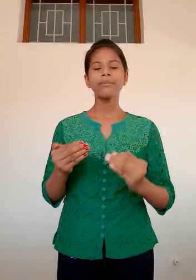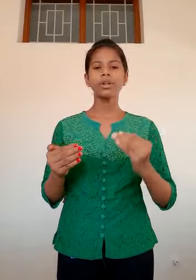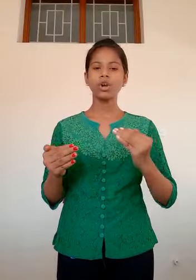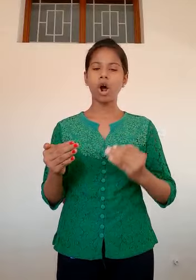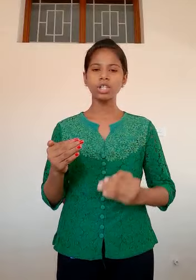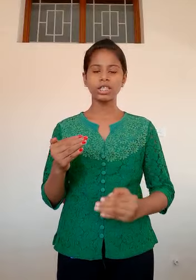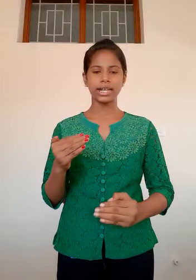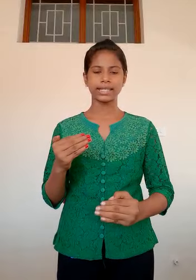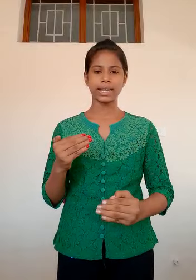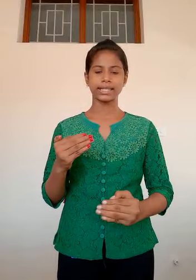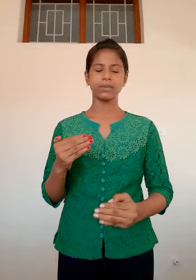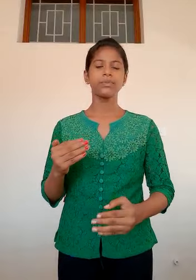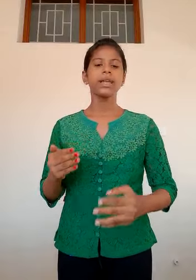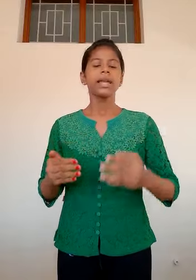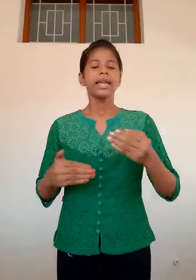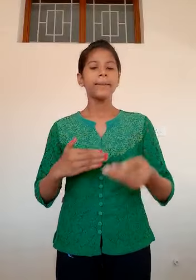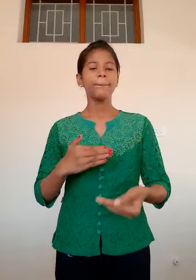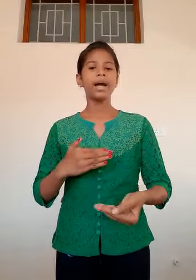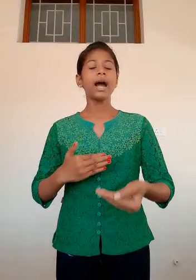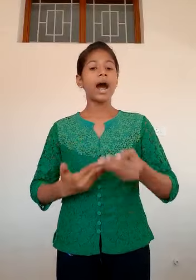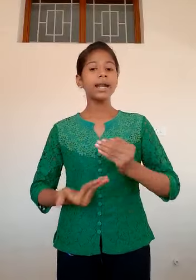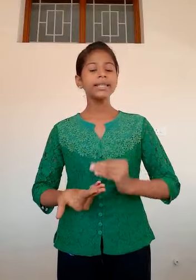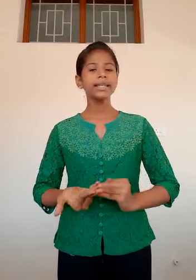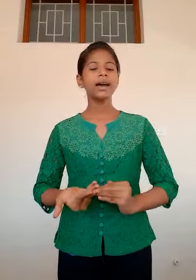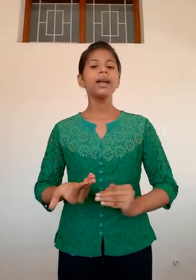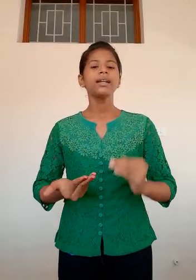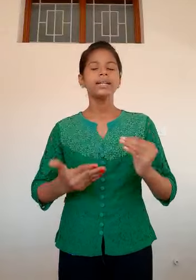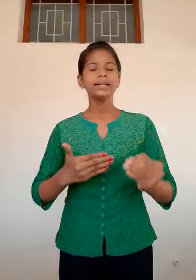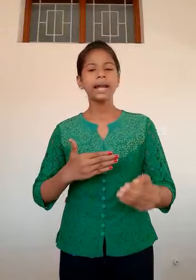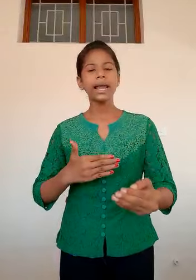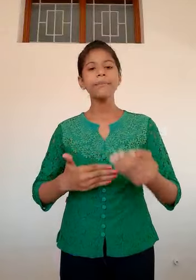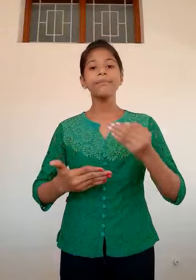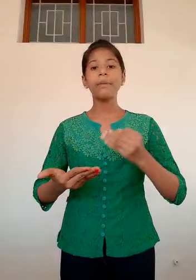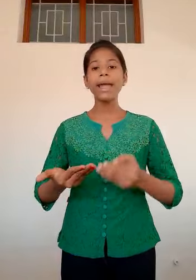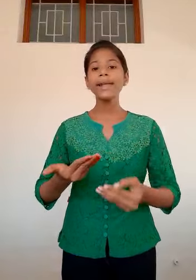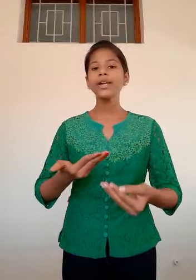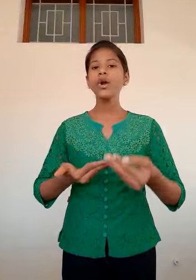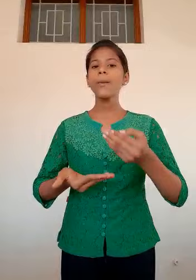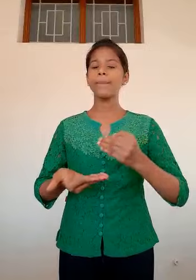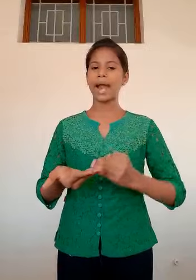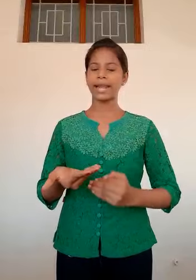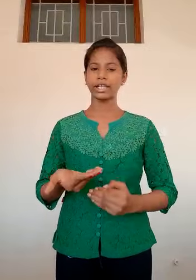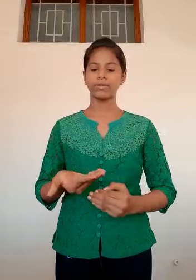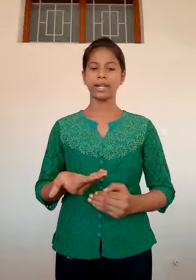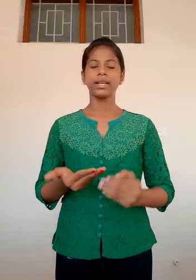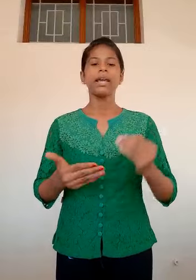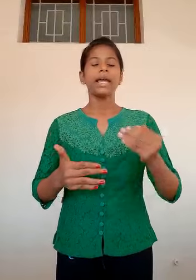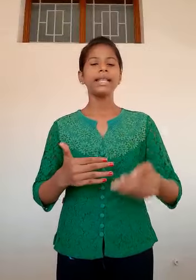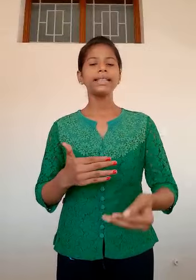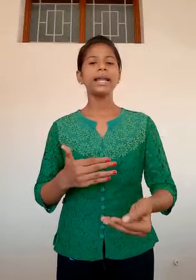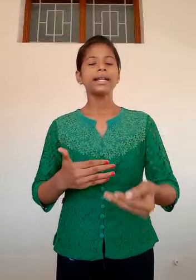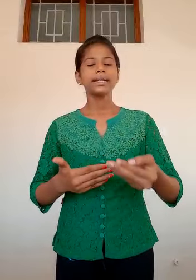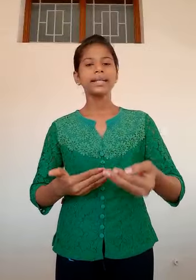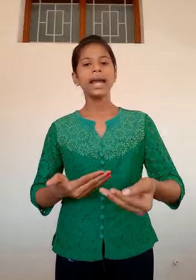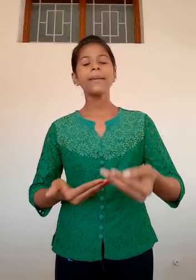CONSCIOUSNESS இப்ப அடுத்ததான் TIME MICRO MANAGEMENT இந்த TIME